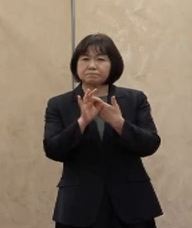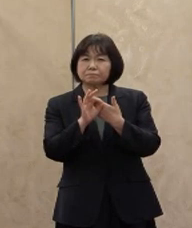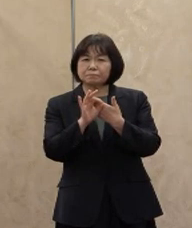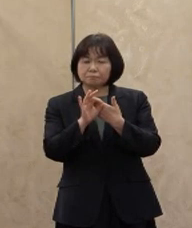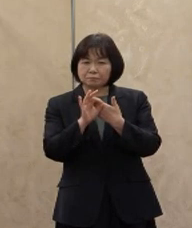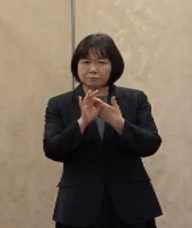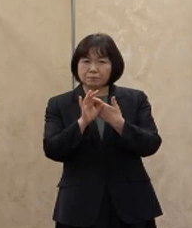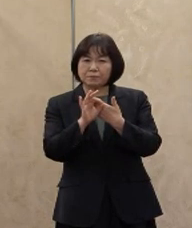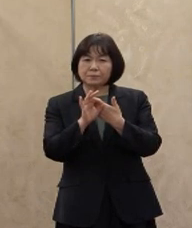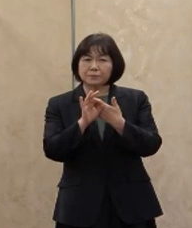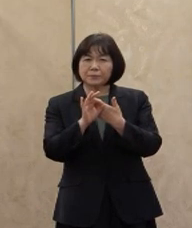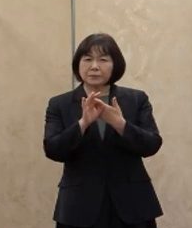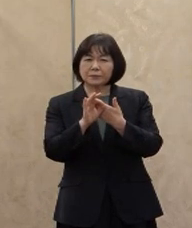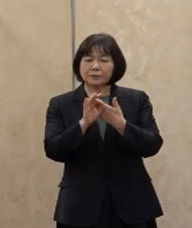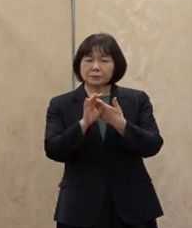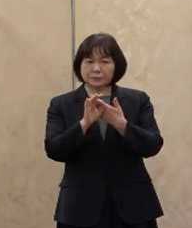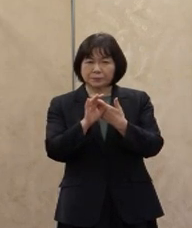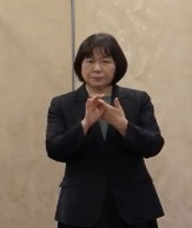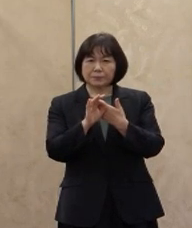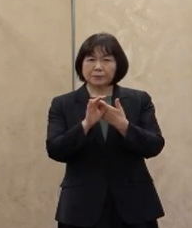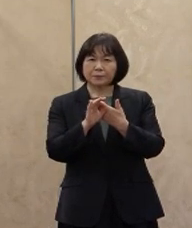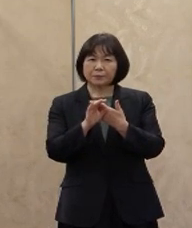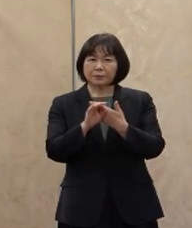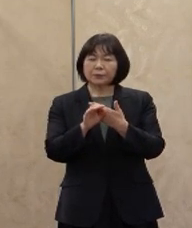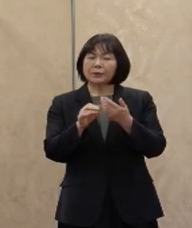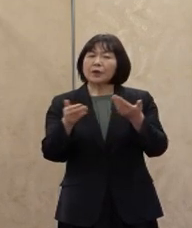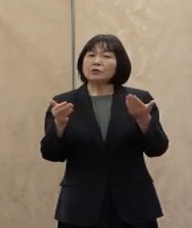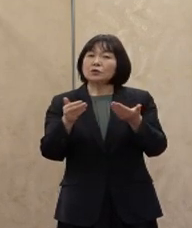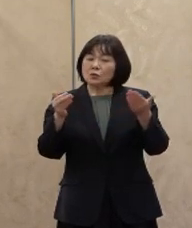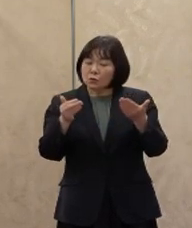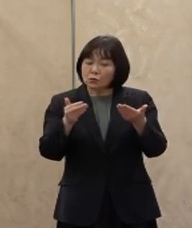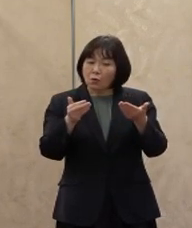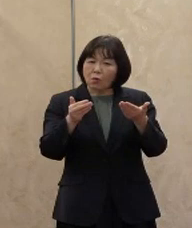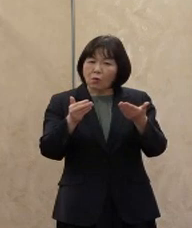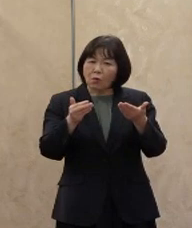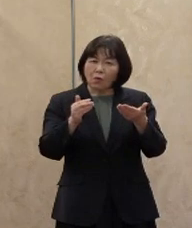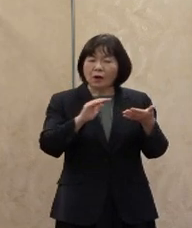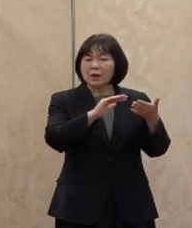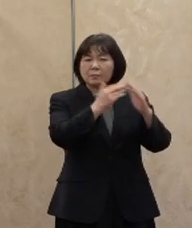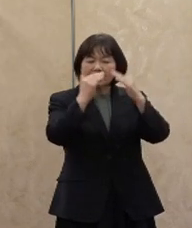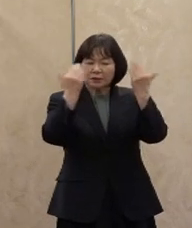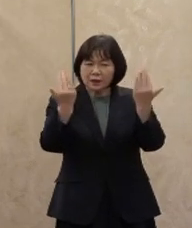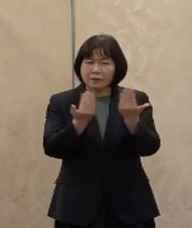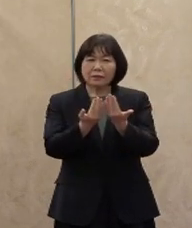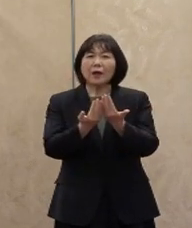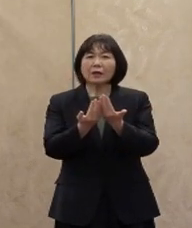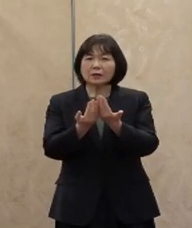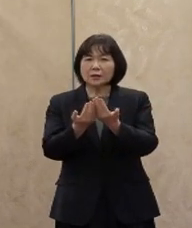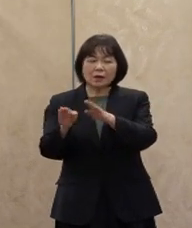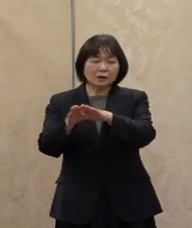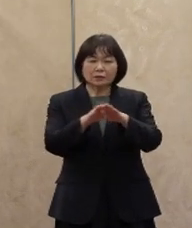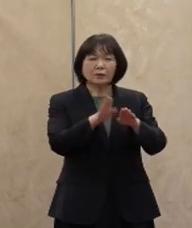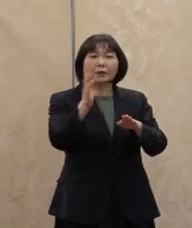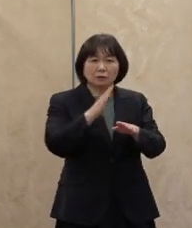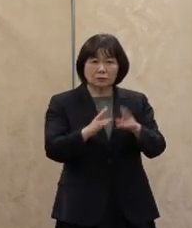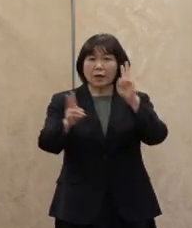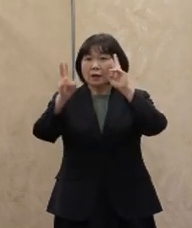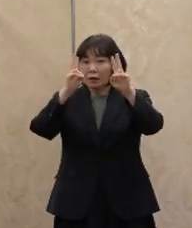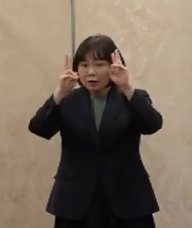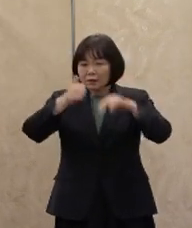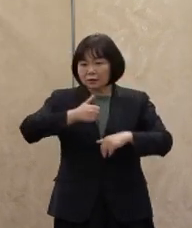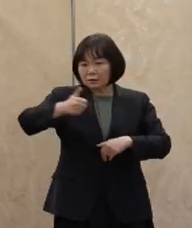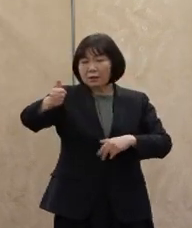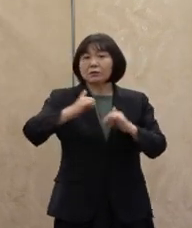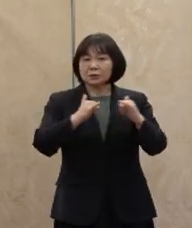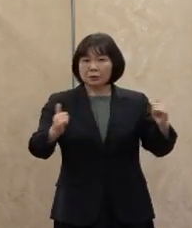仕事をこれするというのは、もう今回の町全体が完全に仕事辞めてくれって話じゃないので、やっぱりサラリーマンの方とかテレワーク